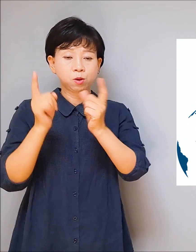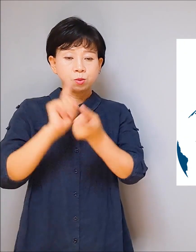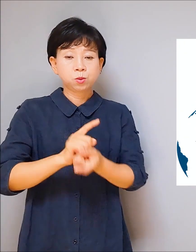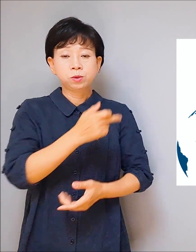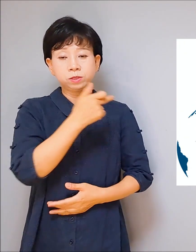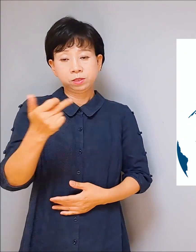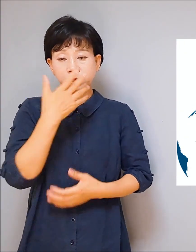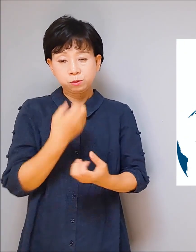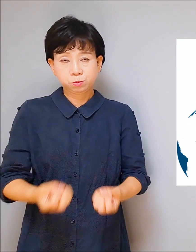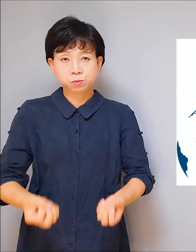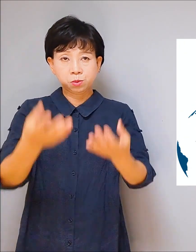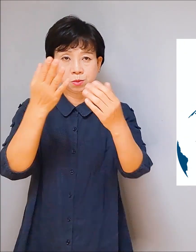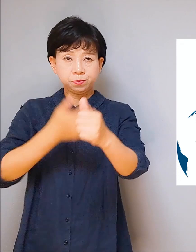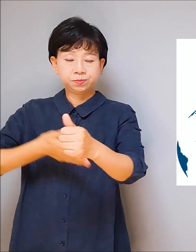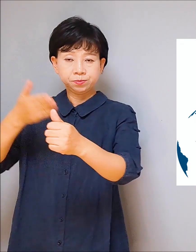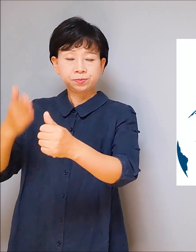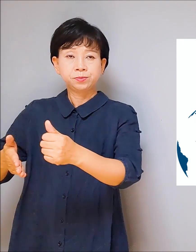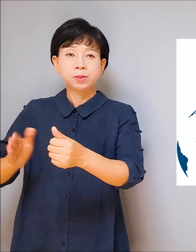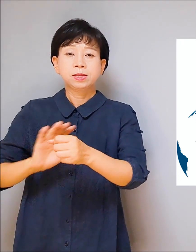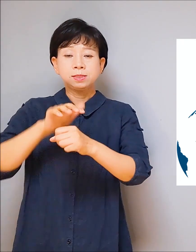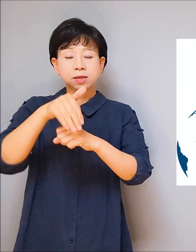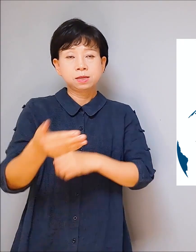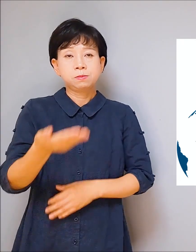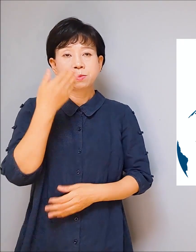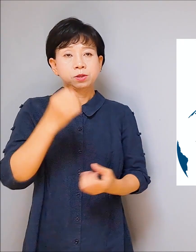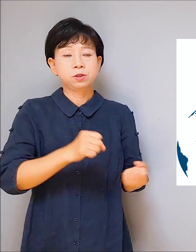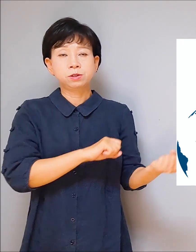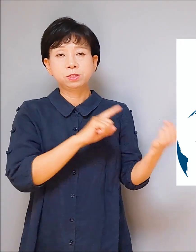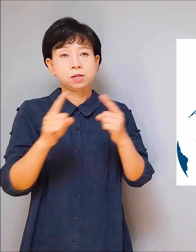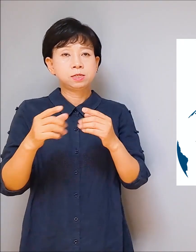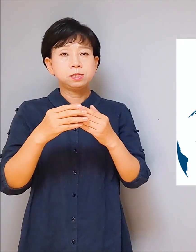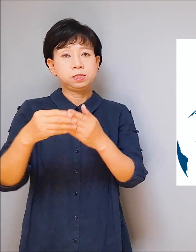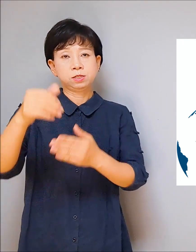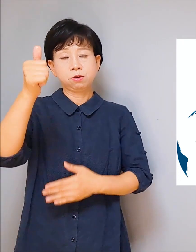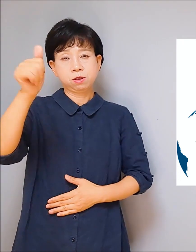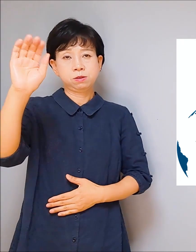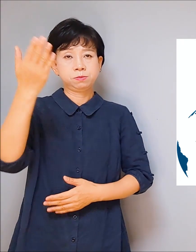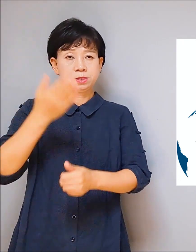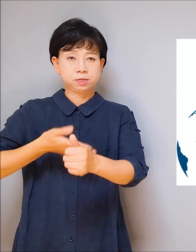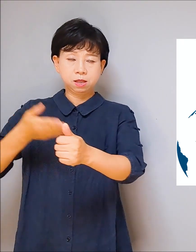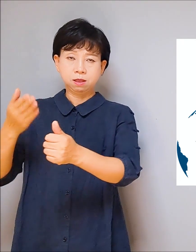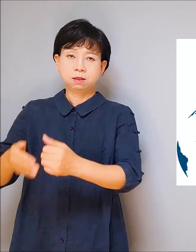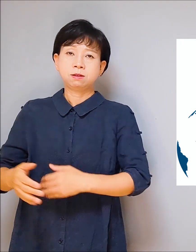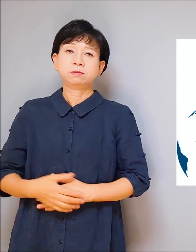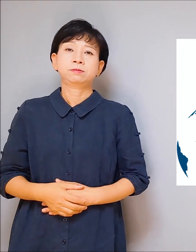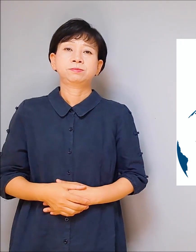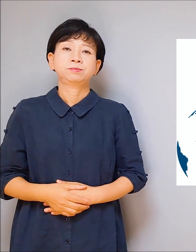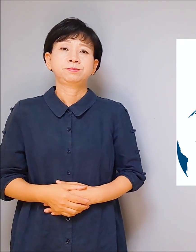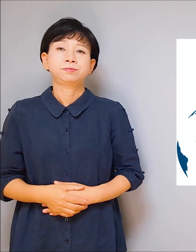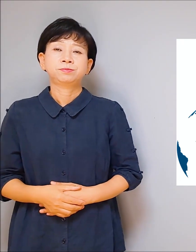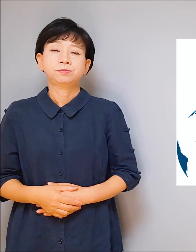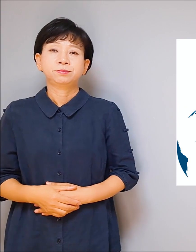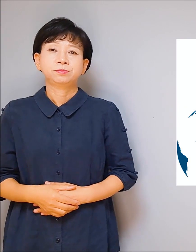소리로 격려하고 축복하겠습니다. 세계를 먹여 살리는 리더가 됩시다.